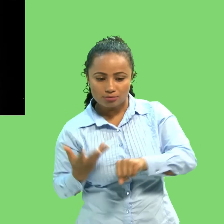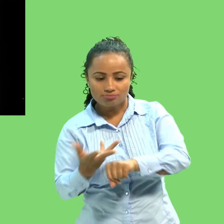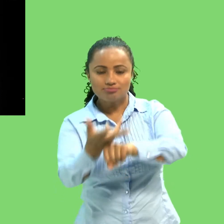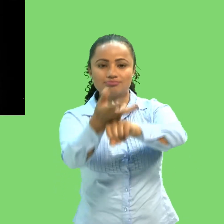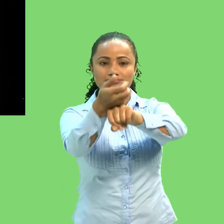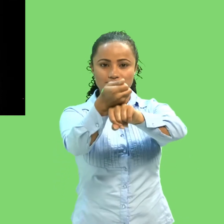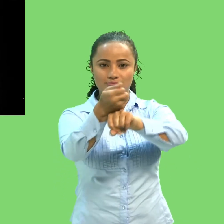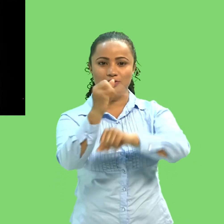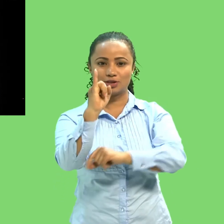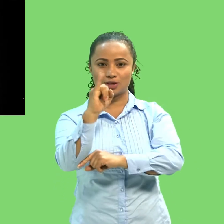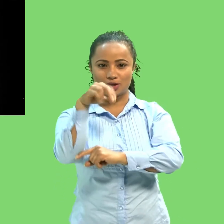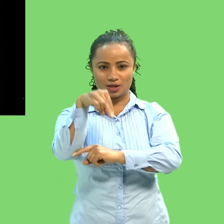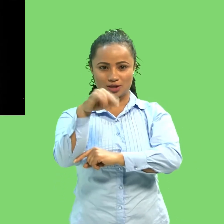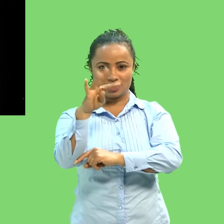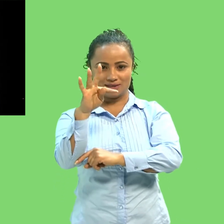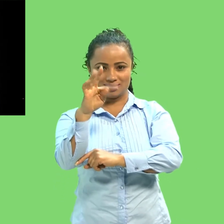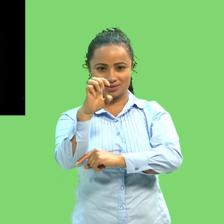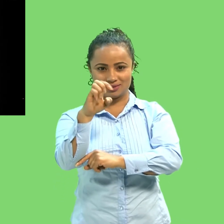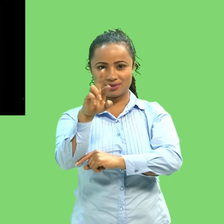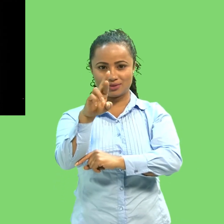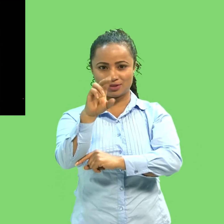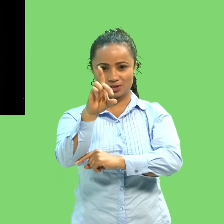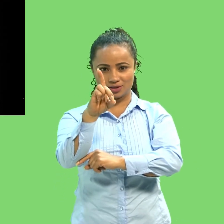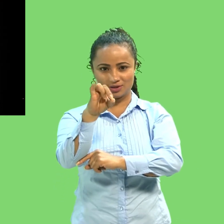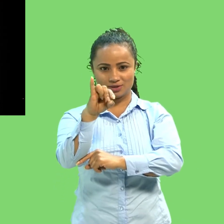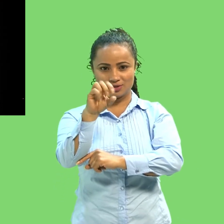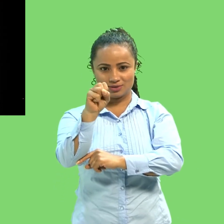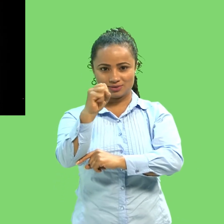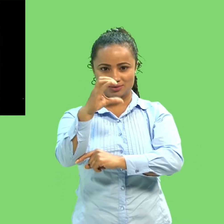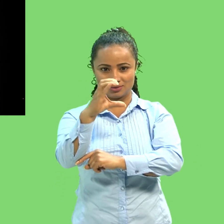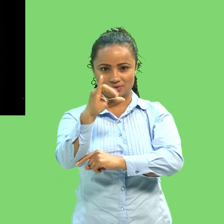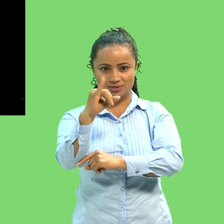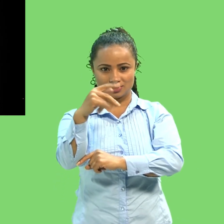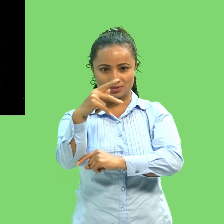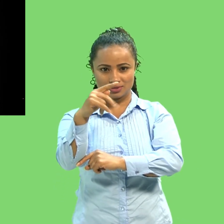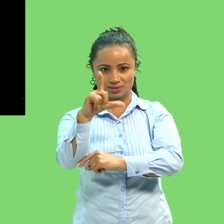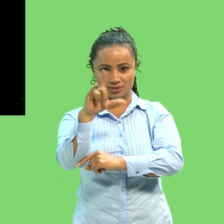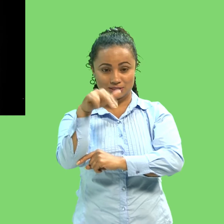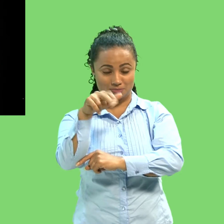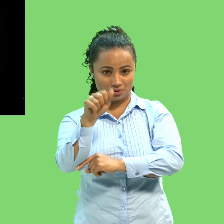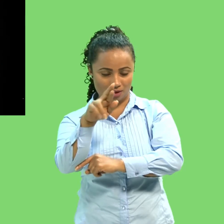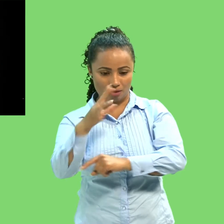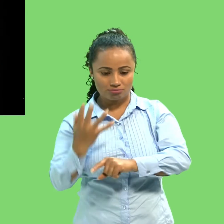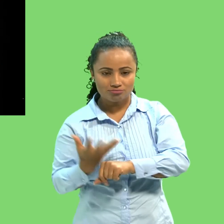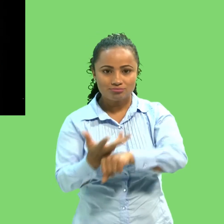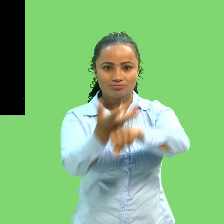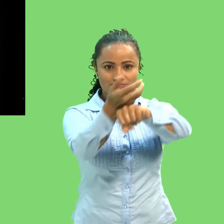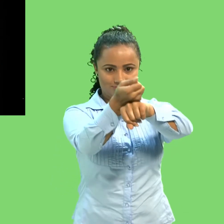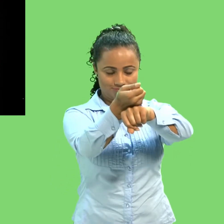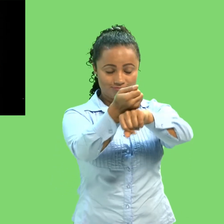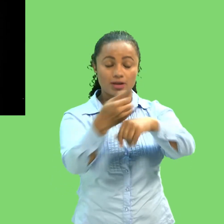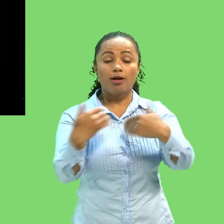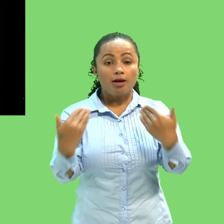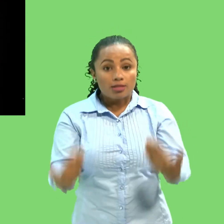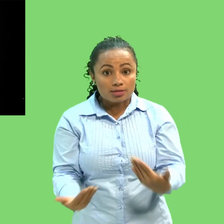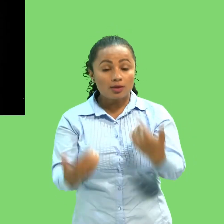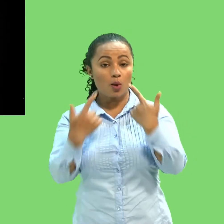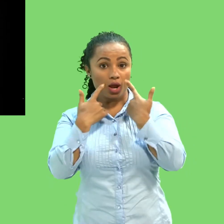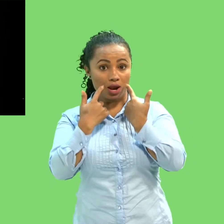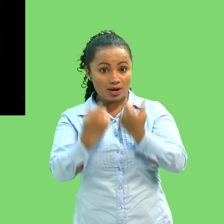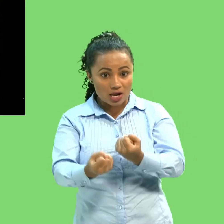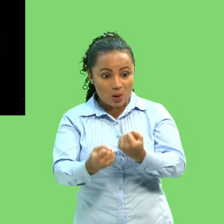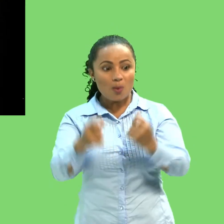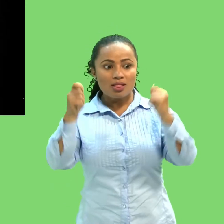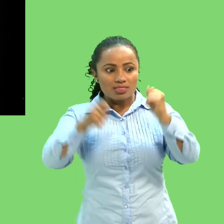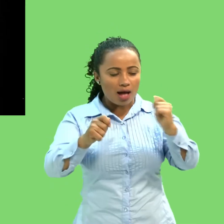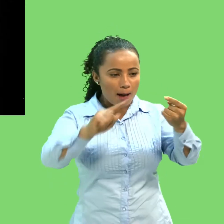Veremos isso mais à frente, né, mais detidamente, né? Mas só mesmo para pontuar para vocês que a linguística, quando ela tem essa relação